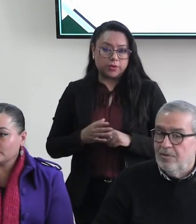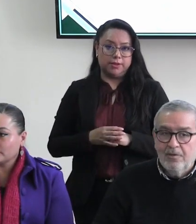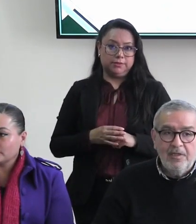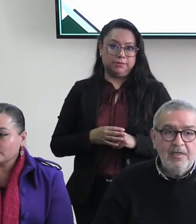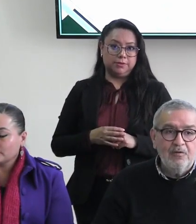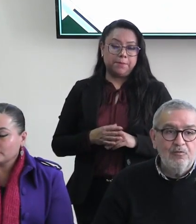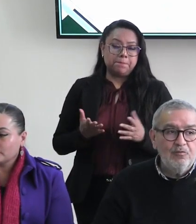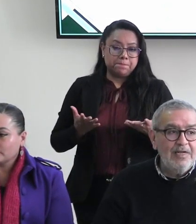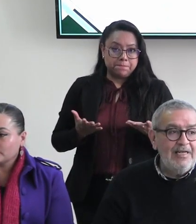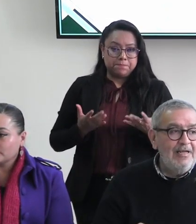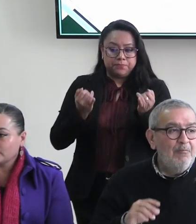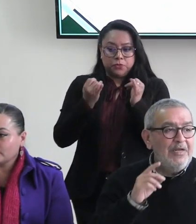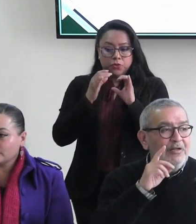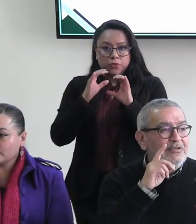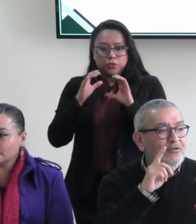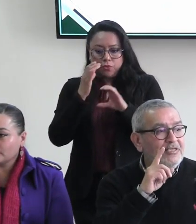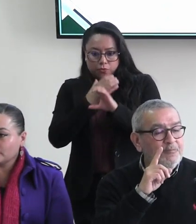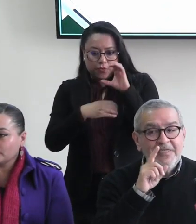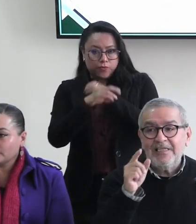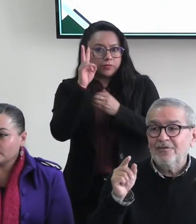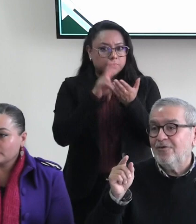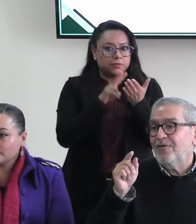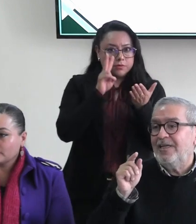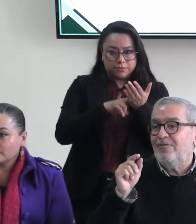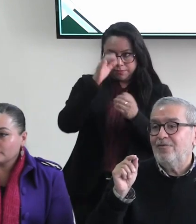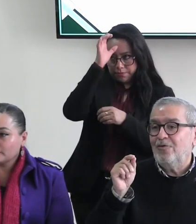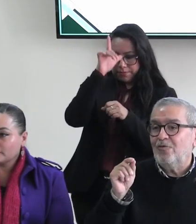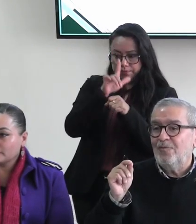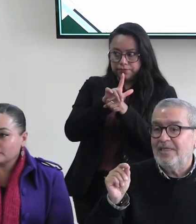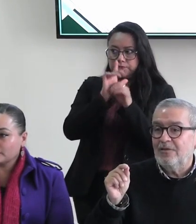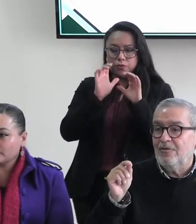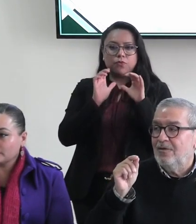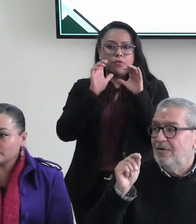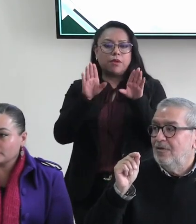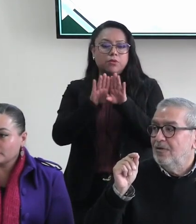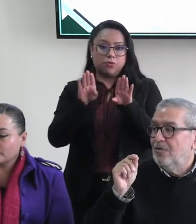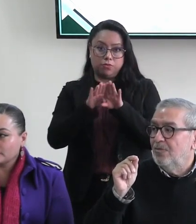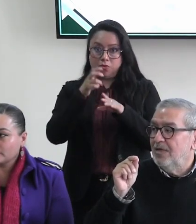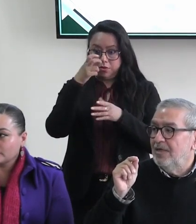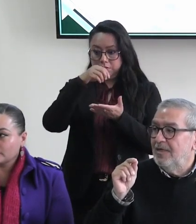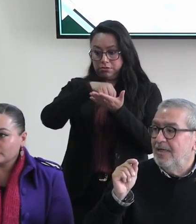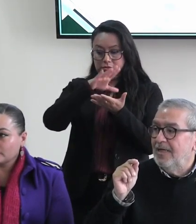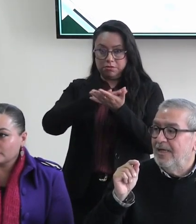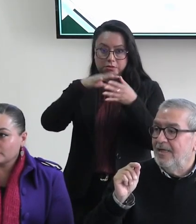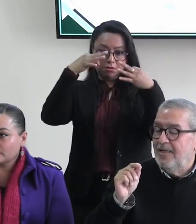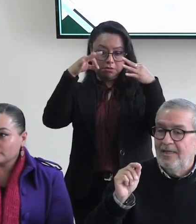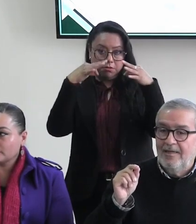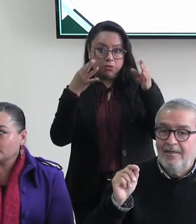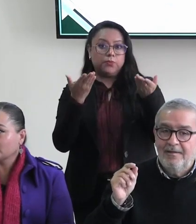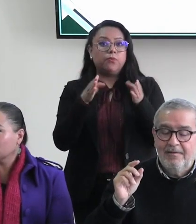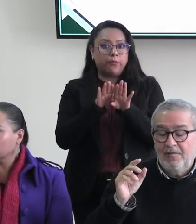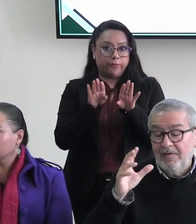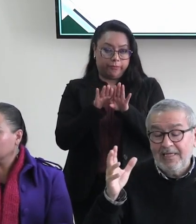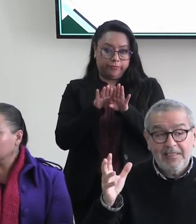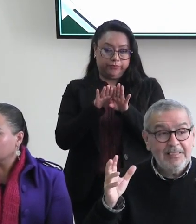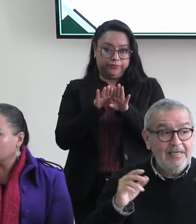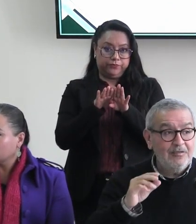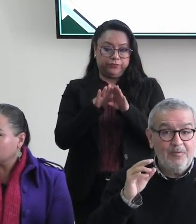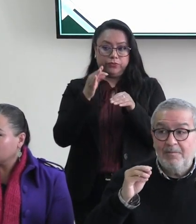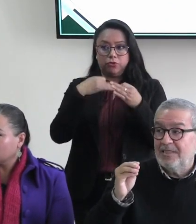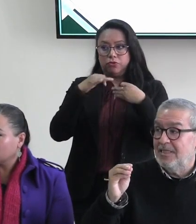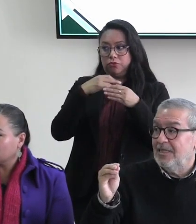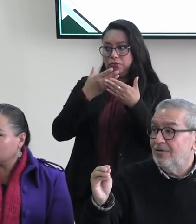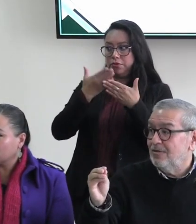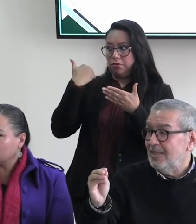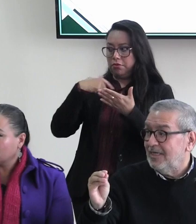patrimonio cultural, pero eso no se expresa solo en un documento como lo que antes eran